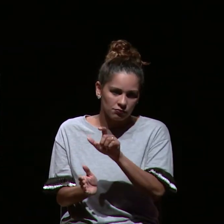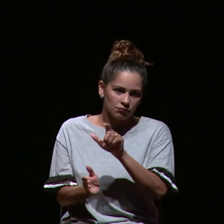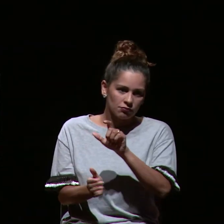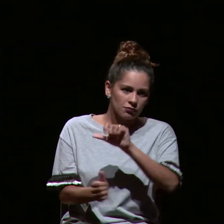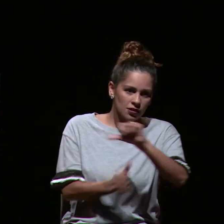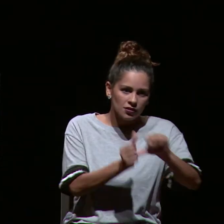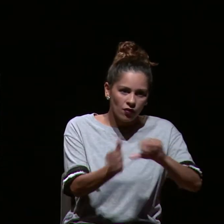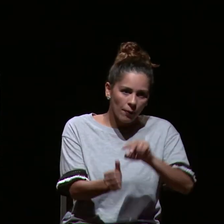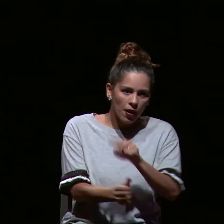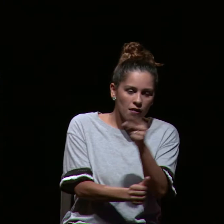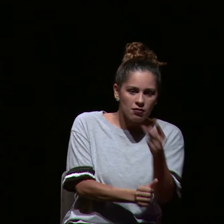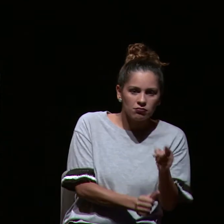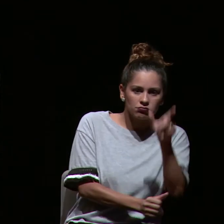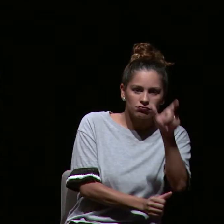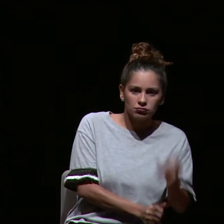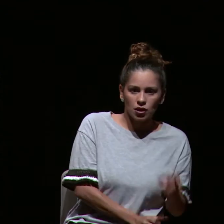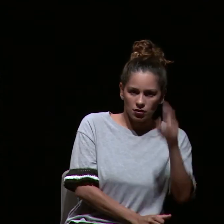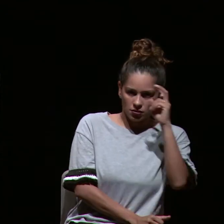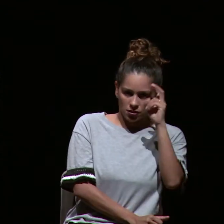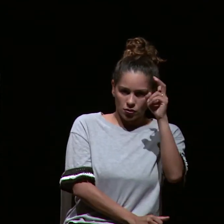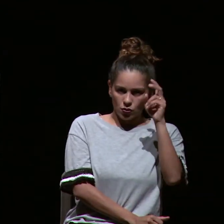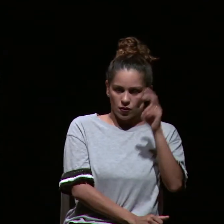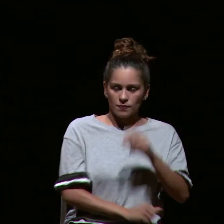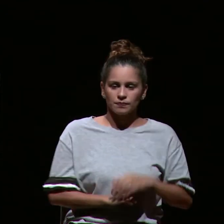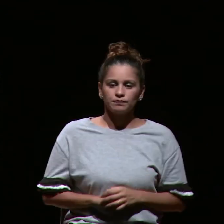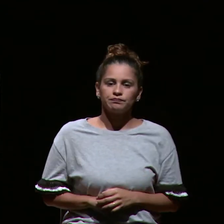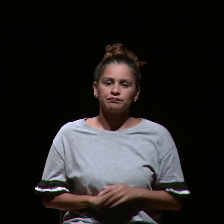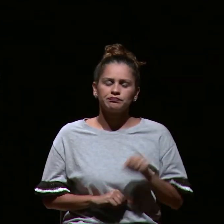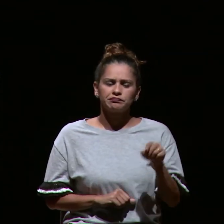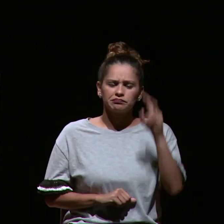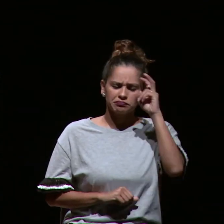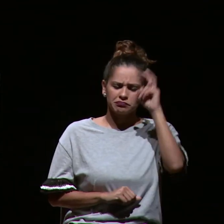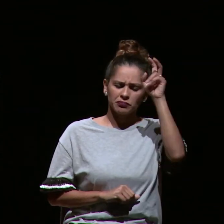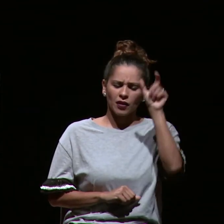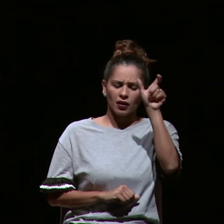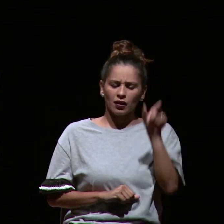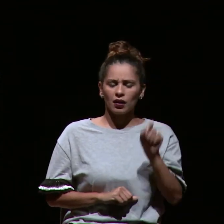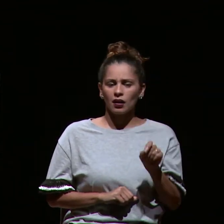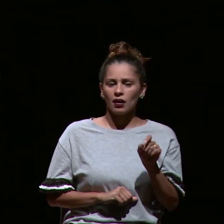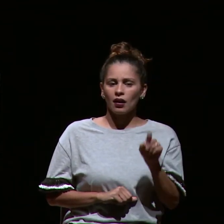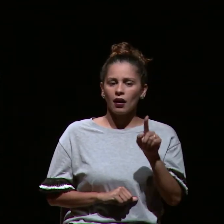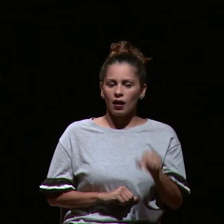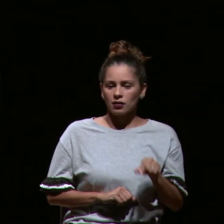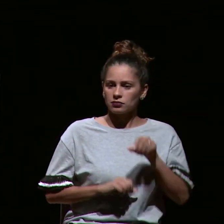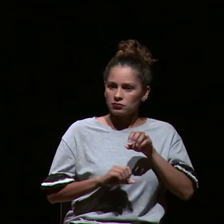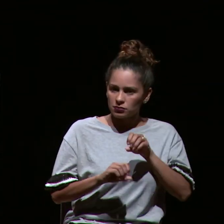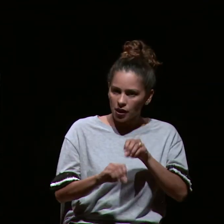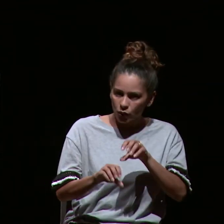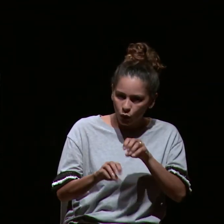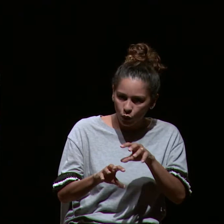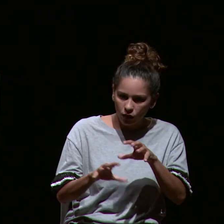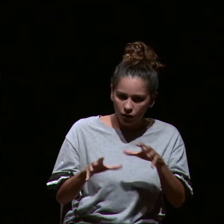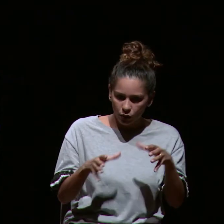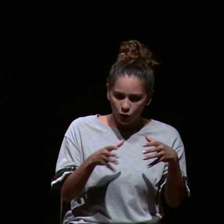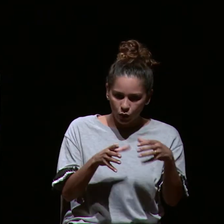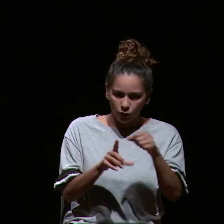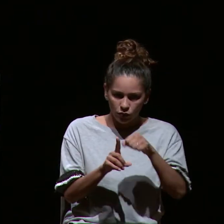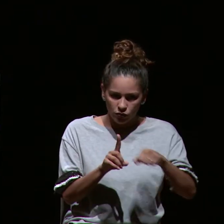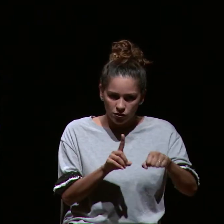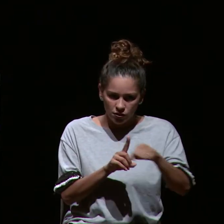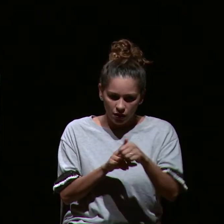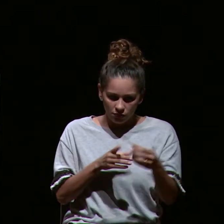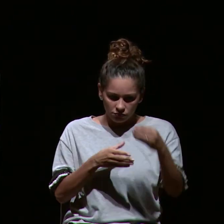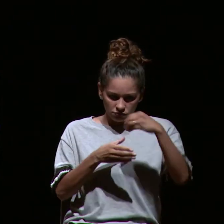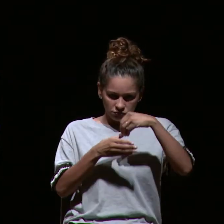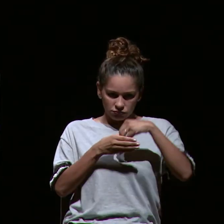entre aspas, como aquele que representa um grupo social para fora e educa o seu grupo social para dentro, como delimita João